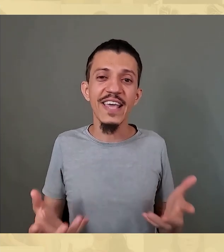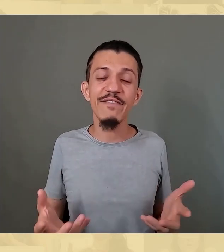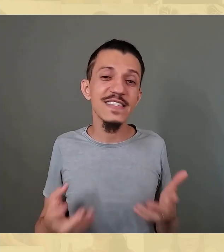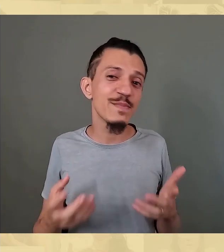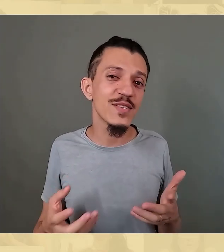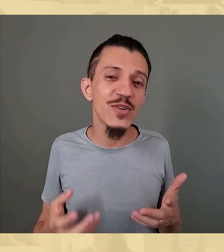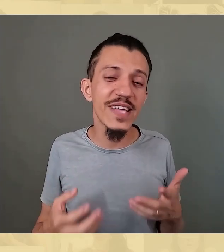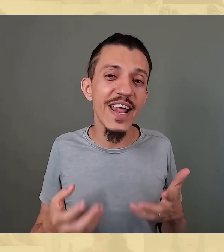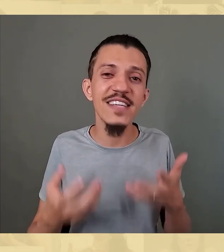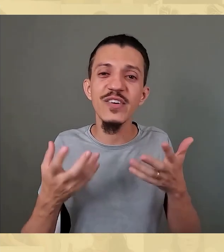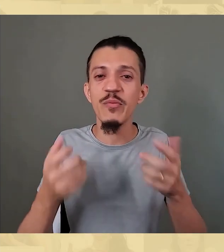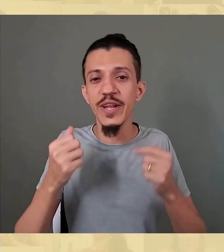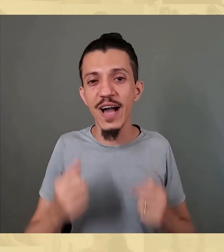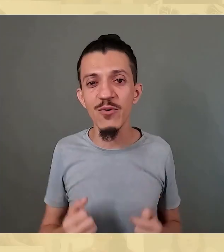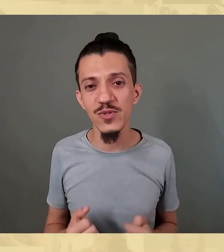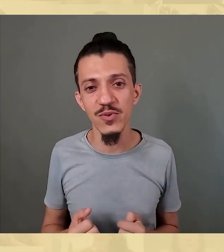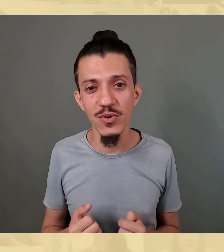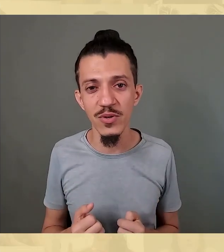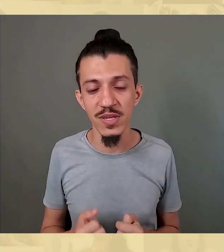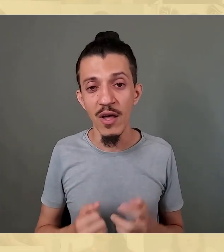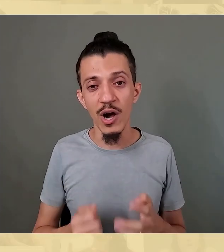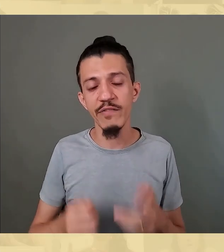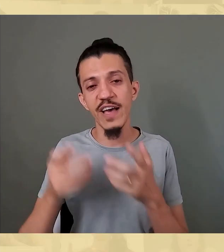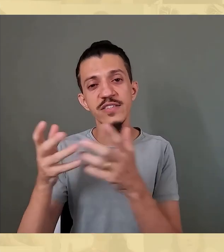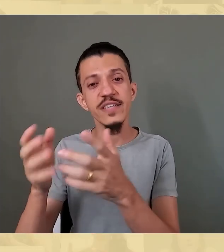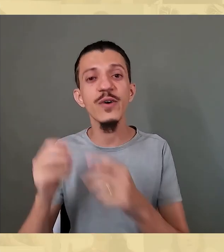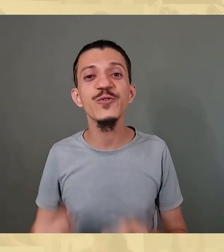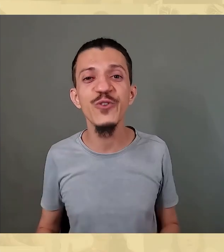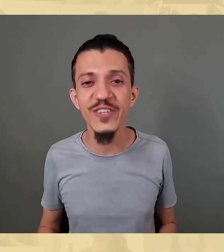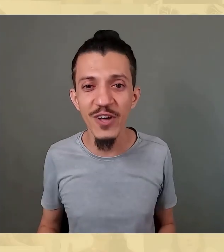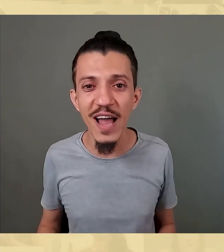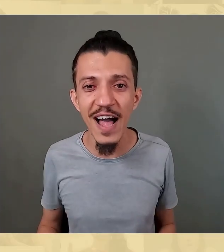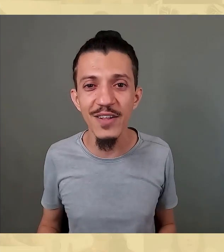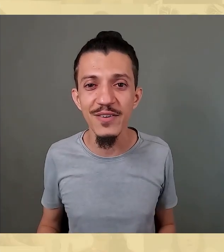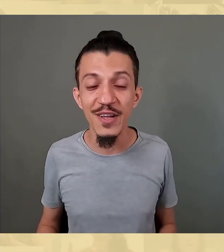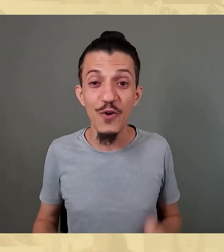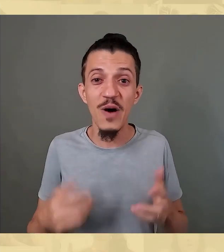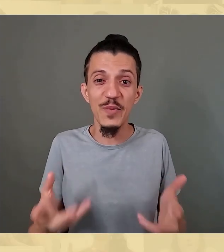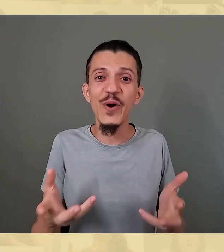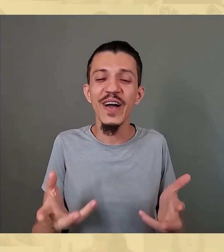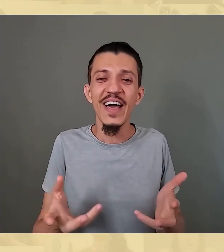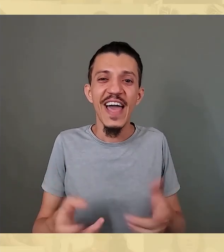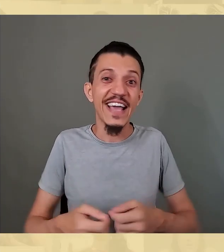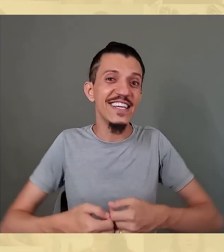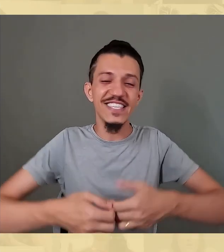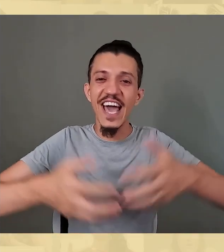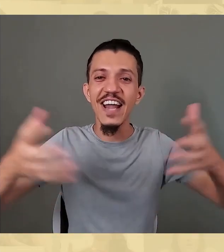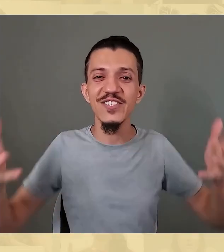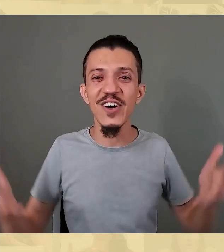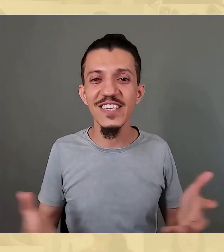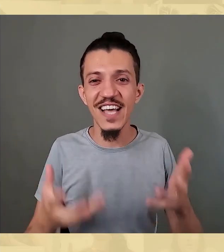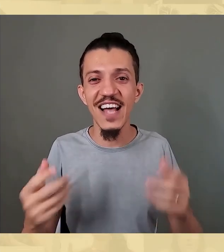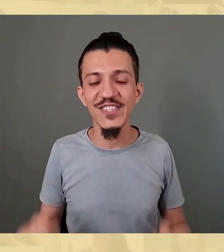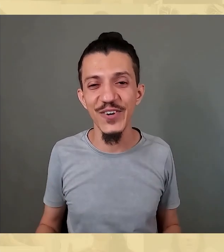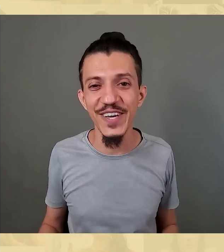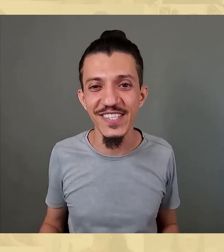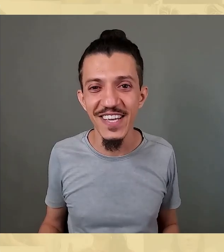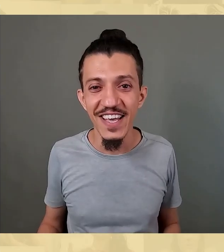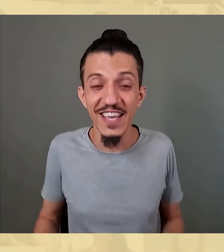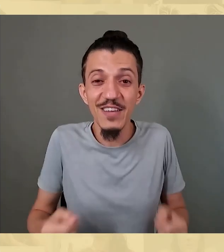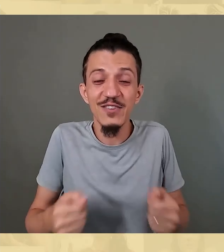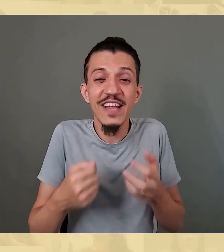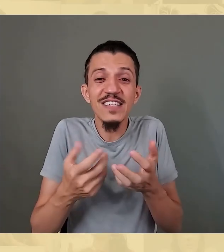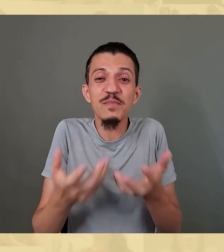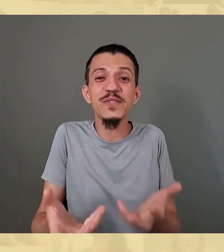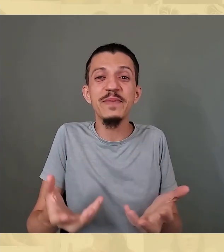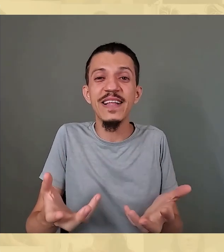é que faz as pessoas quererem se comunicar com surdos, ao invés de deixar o surdo isolado. O amor é que gera as nossas relações e